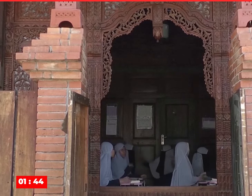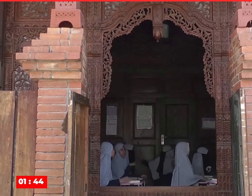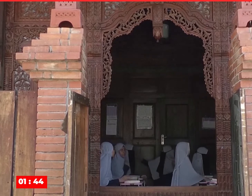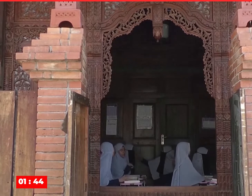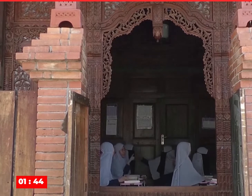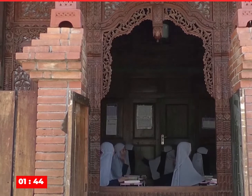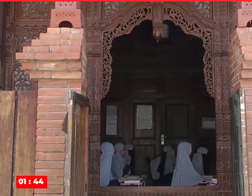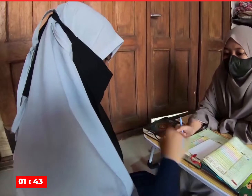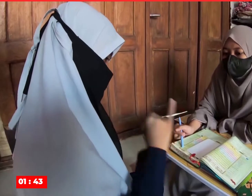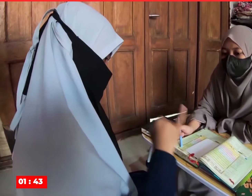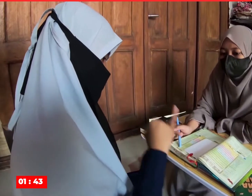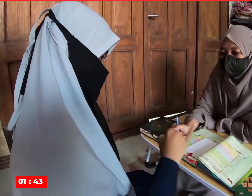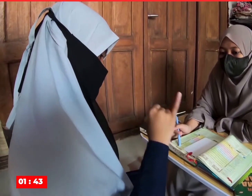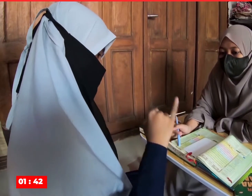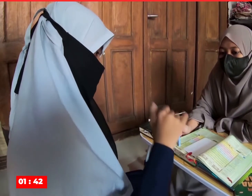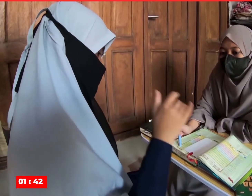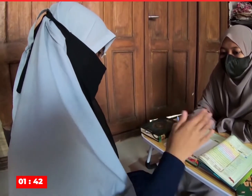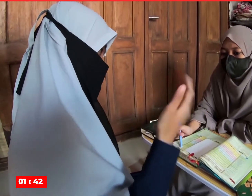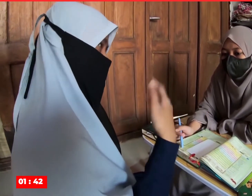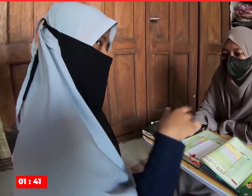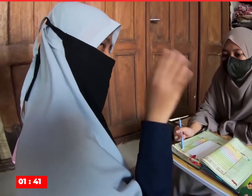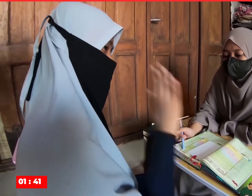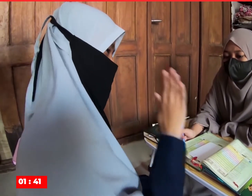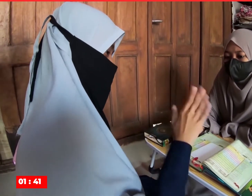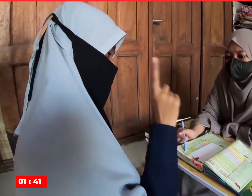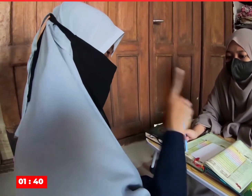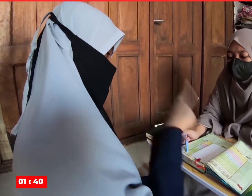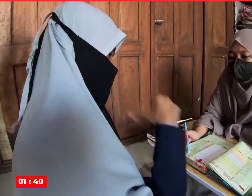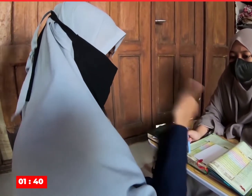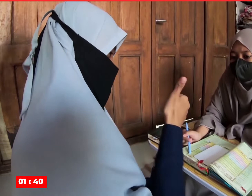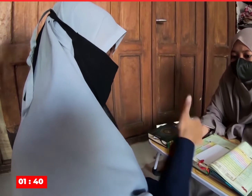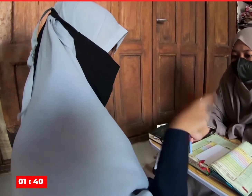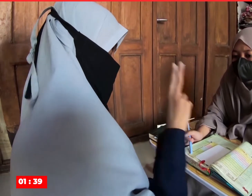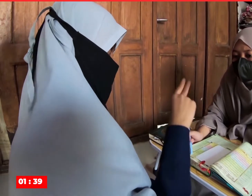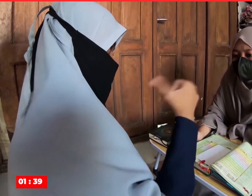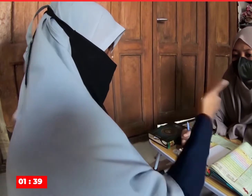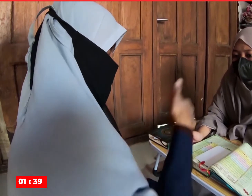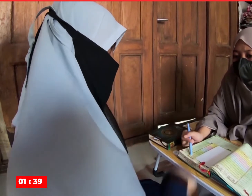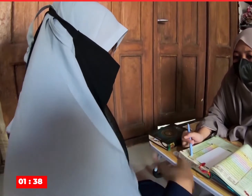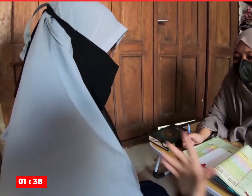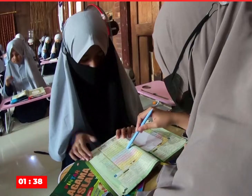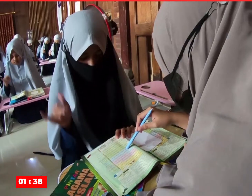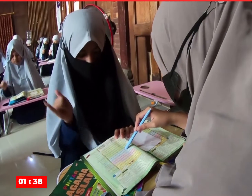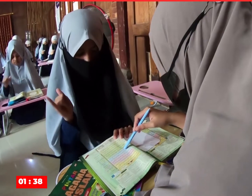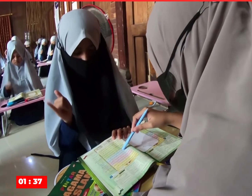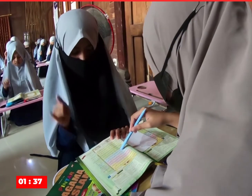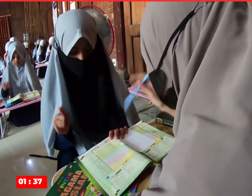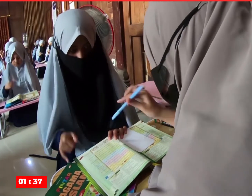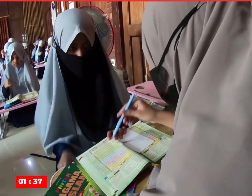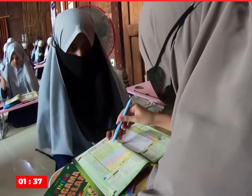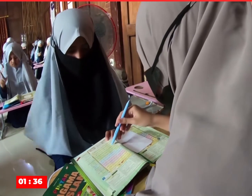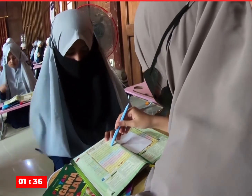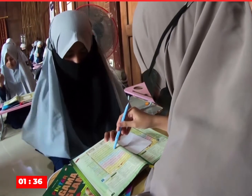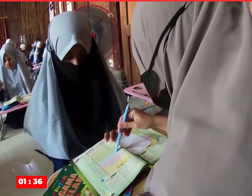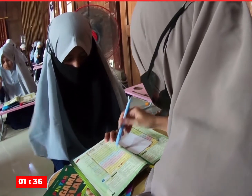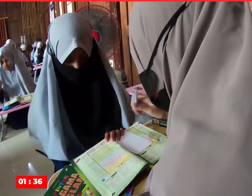khoảng 5 năm để học thuộc lòng kinh Koran tại trường. Một phụ huynh của một học sinh khiếm thính tại trường đã đánh giá cao những nỗ lực để giảm bớt những